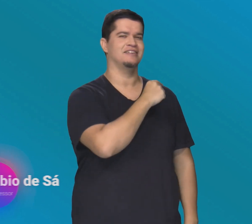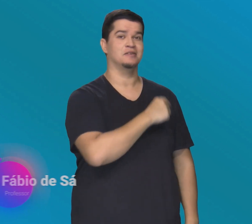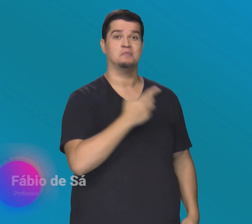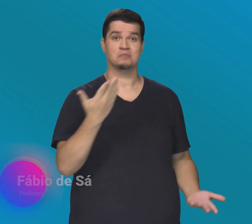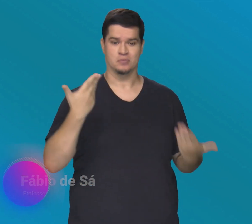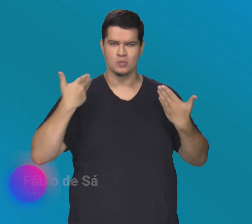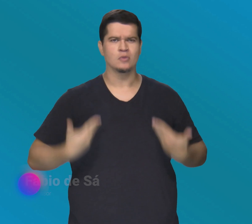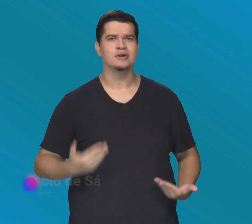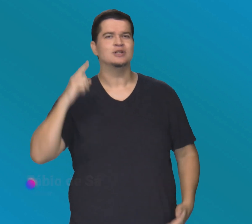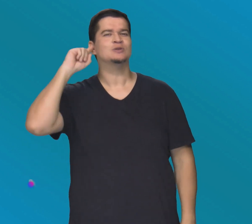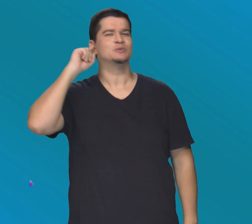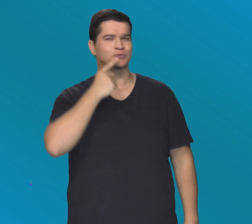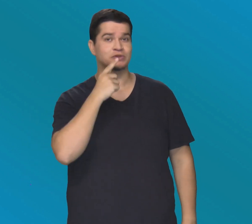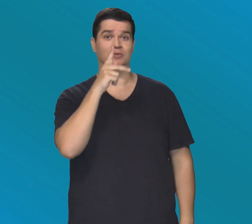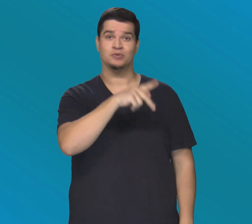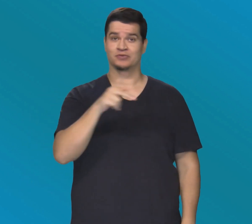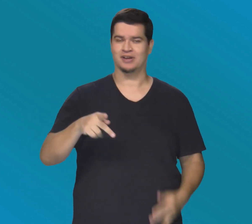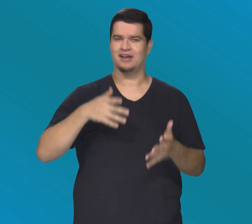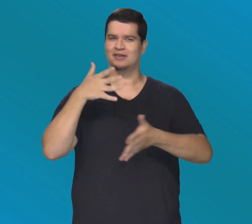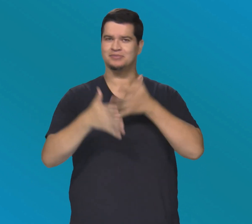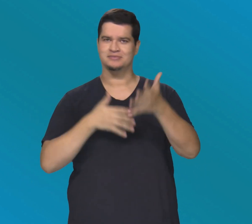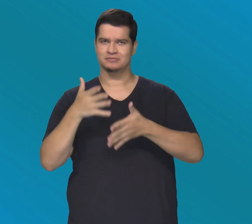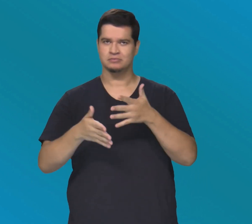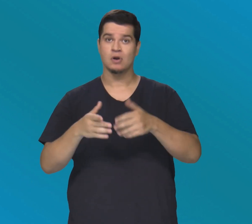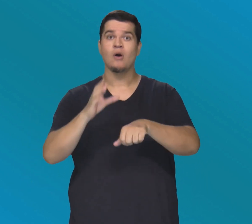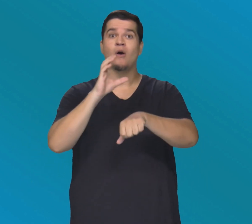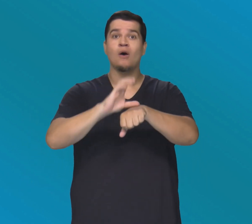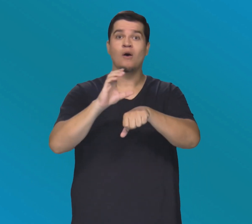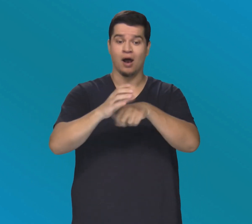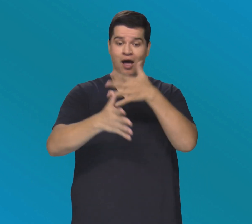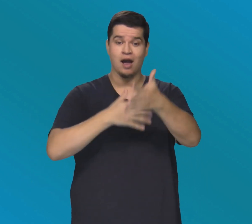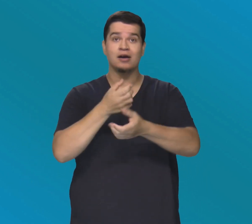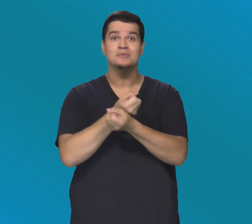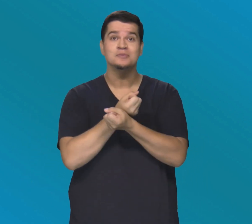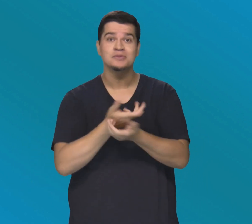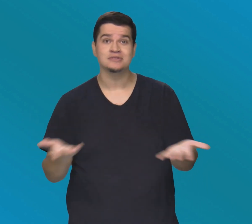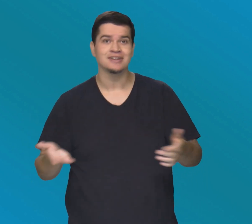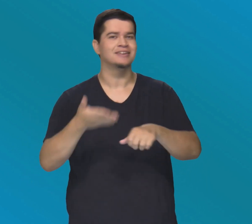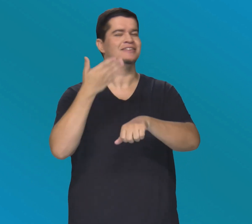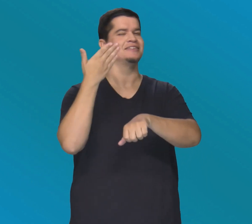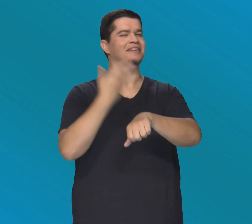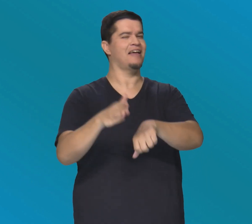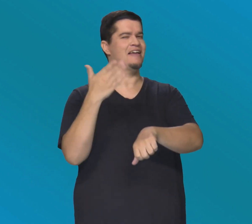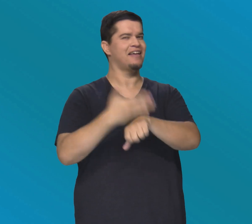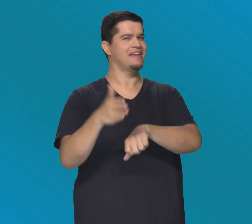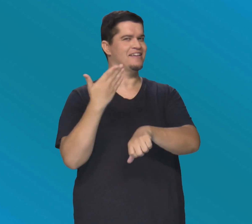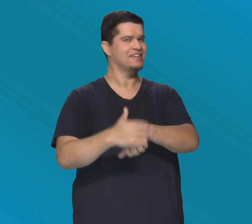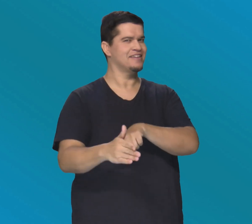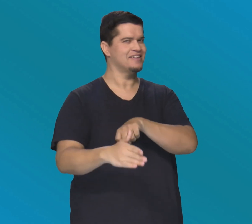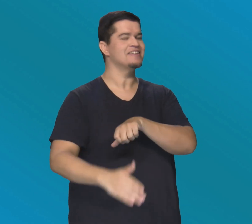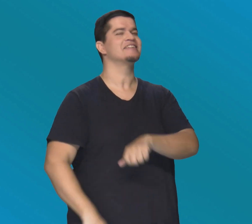Sá eu sou surdo e sou também o seu professor de libras aqui do libras para todos na